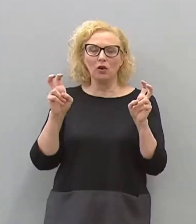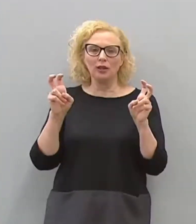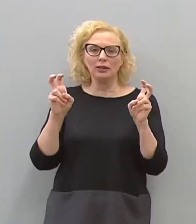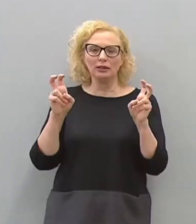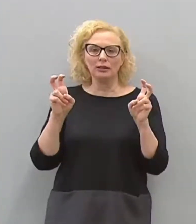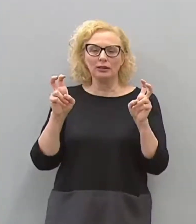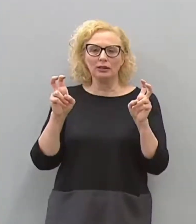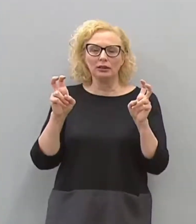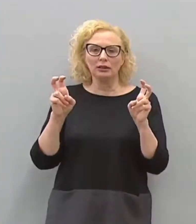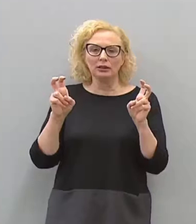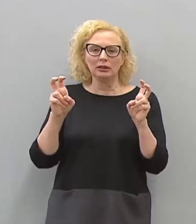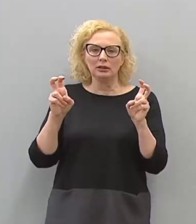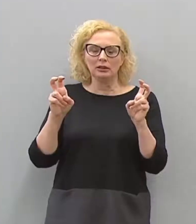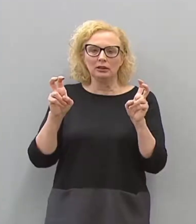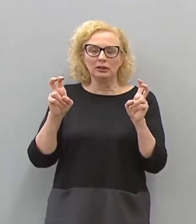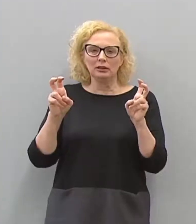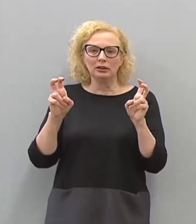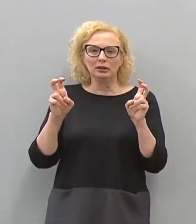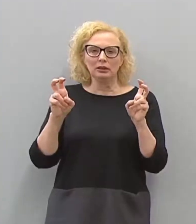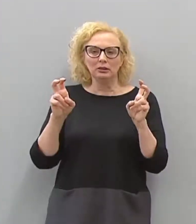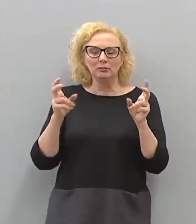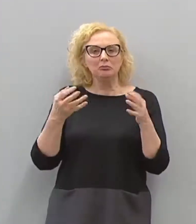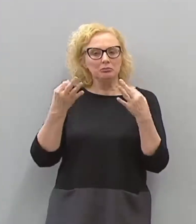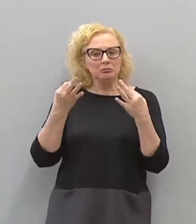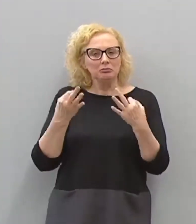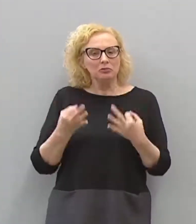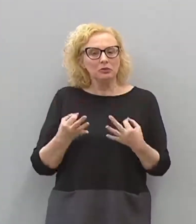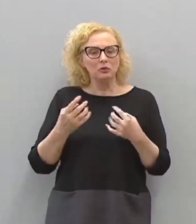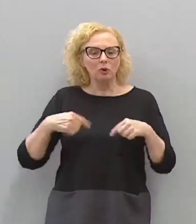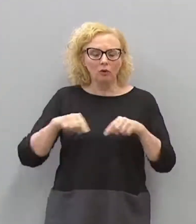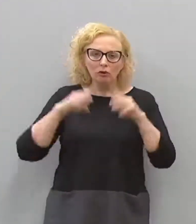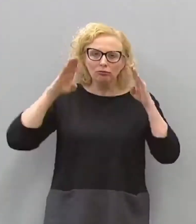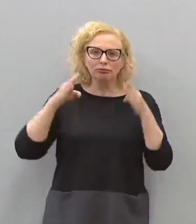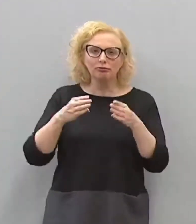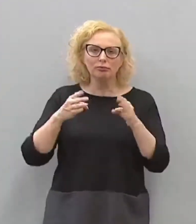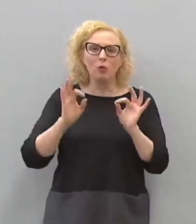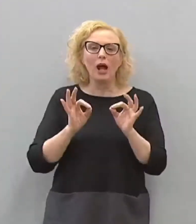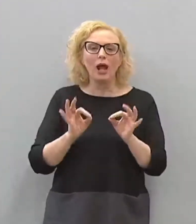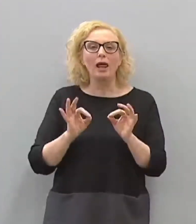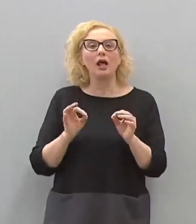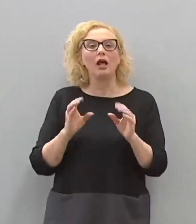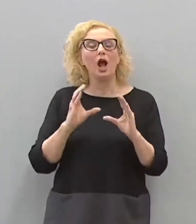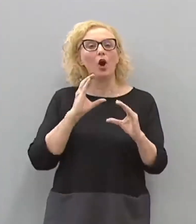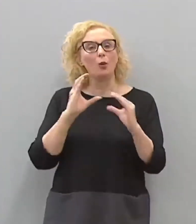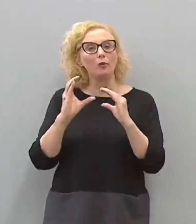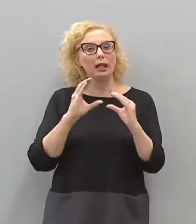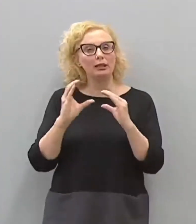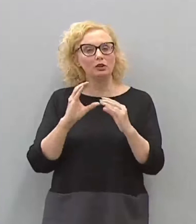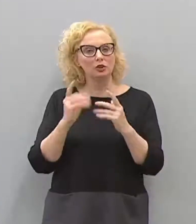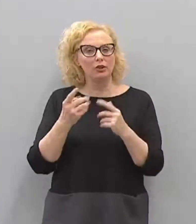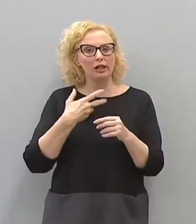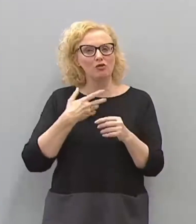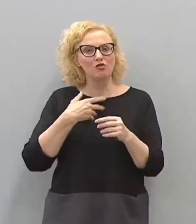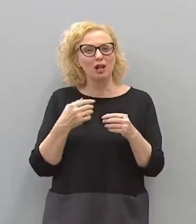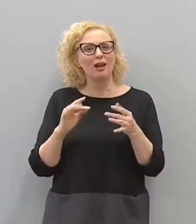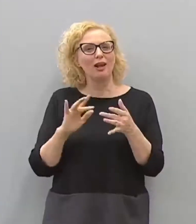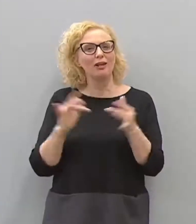sicuramente qui abbiamo posto attenzione quello della comunicazione c'è un sito della provincia